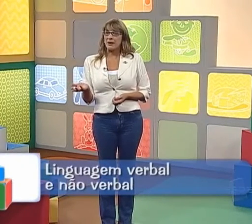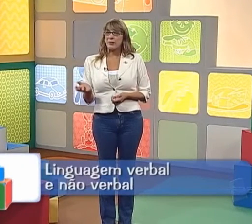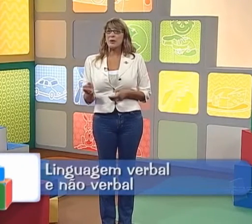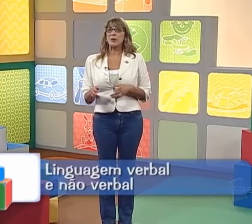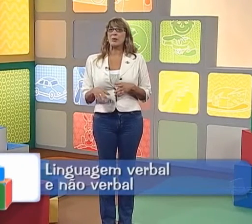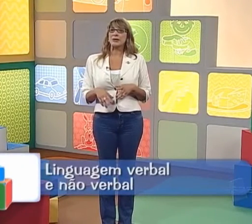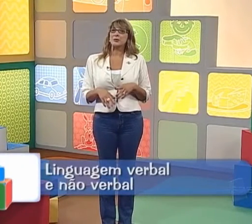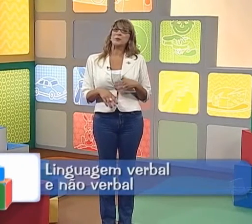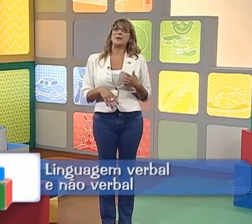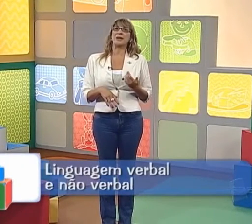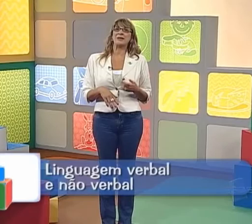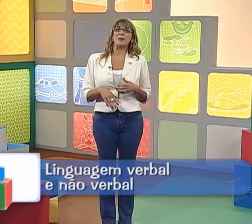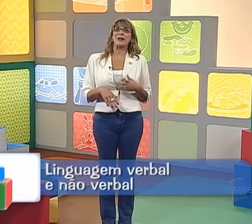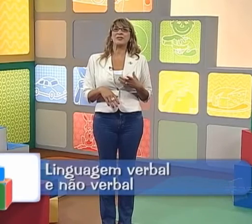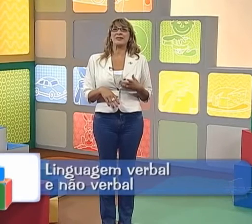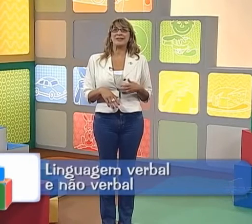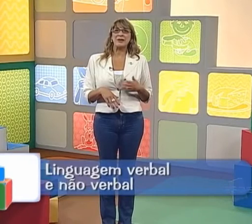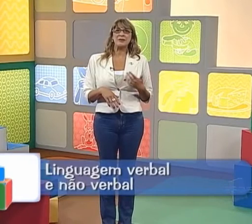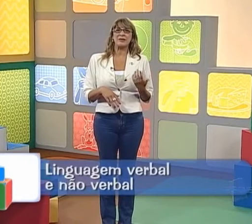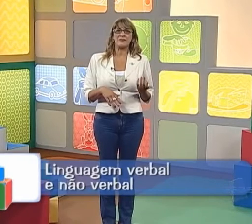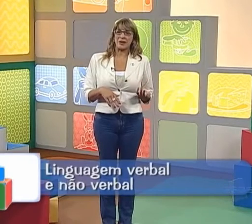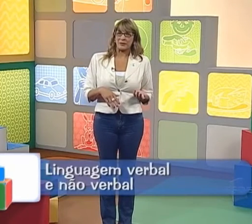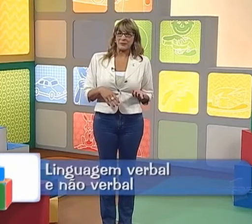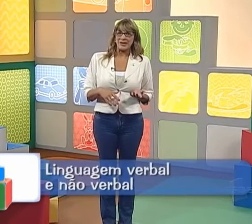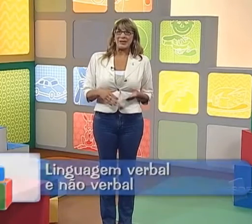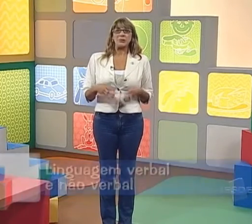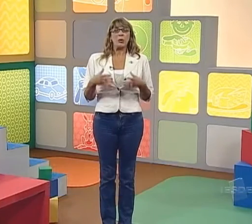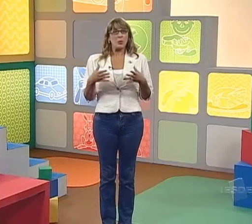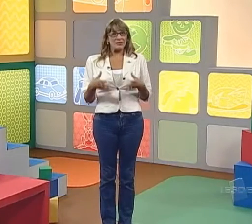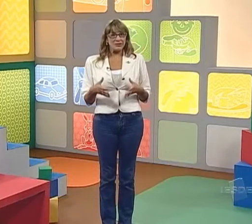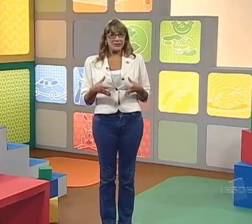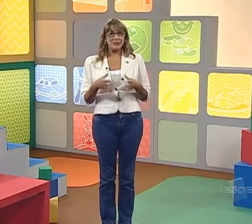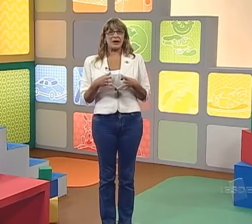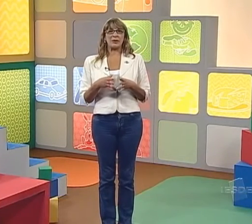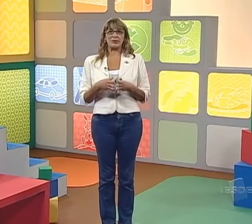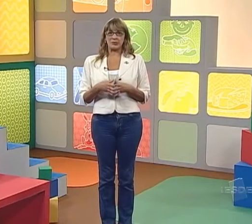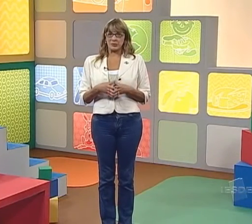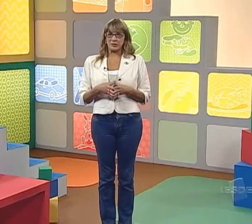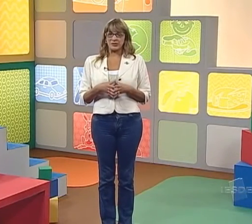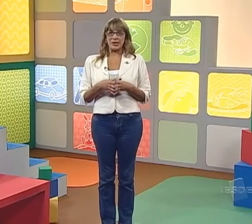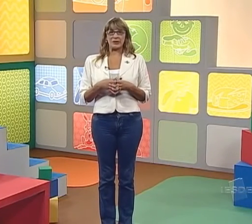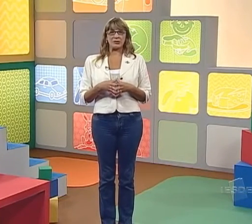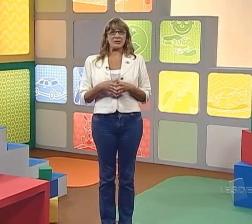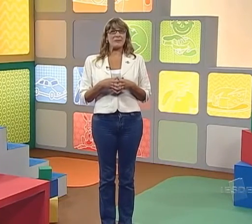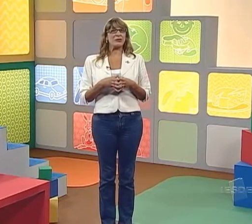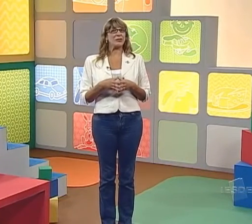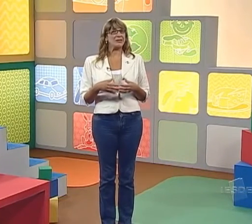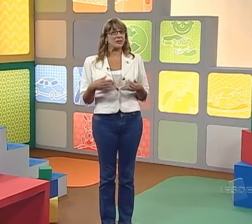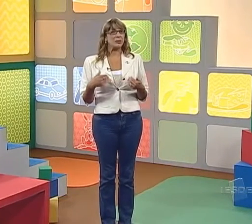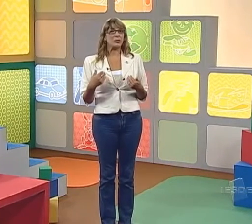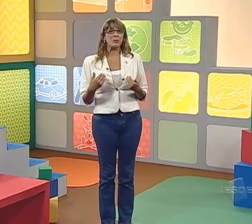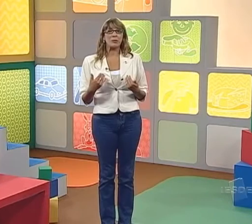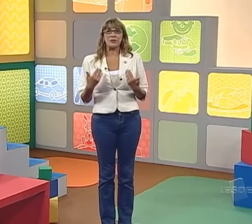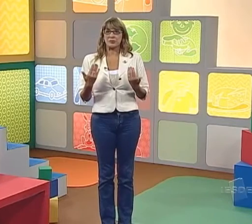verbal quanto pela linguagem não verbal. O objetivo da aula de hoje é justamente fazer com que o